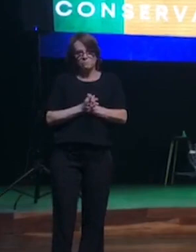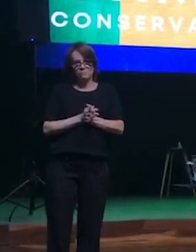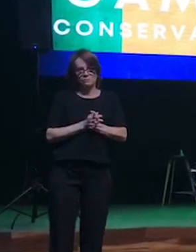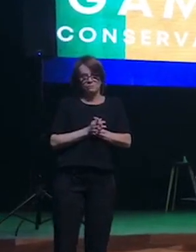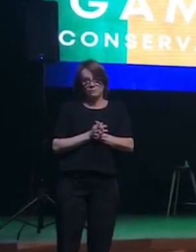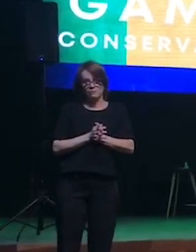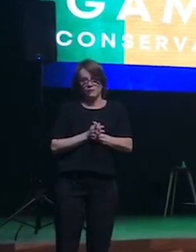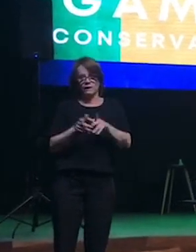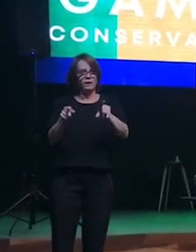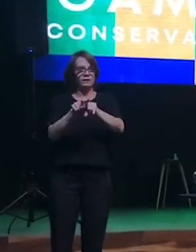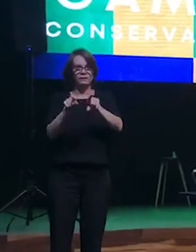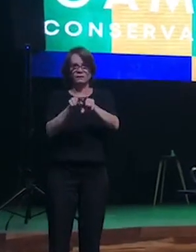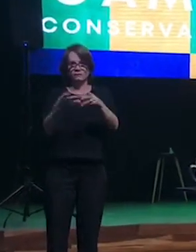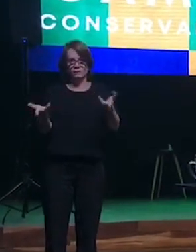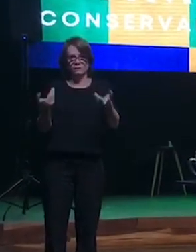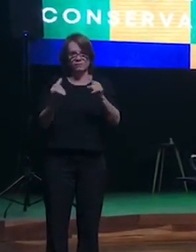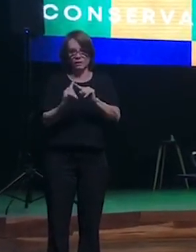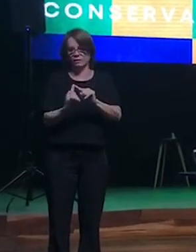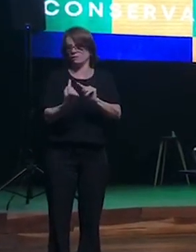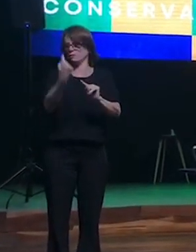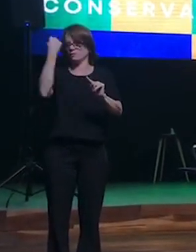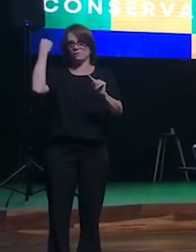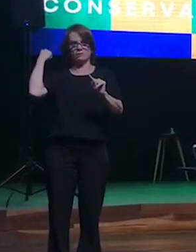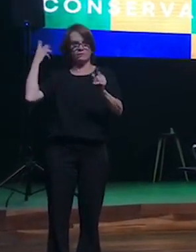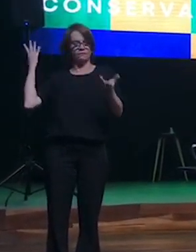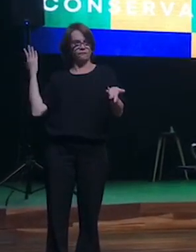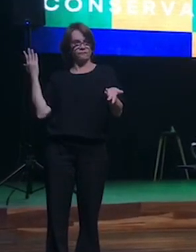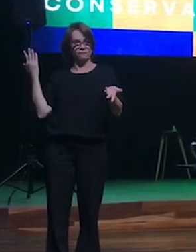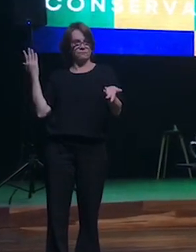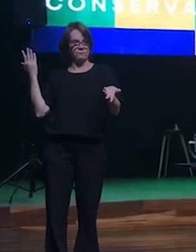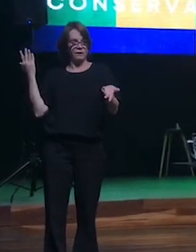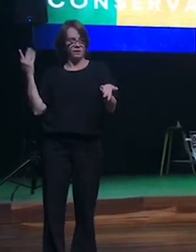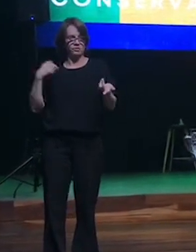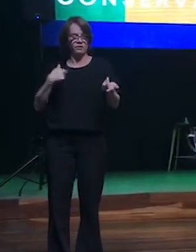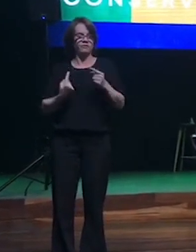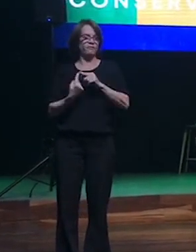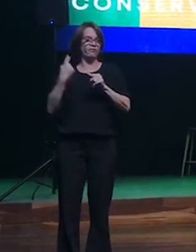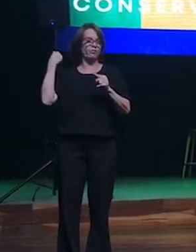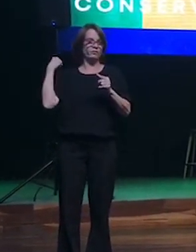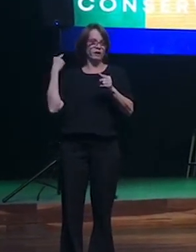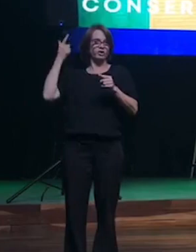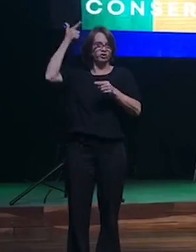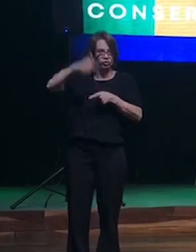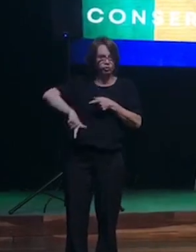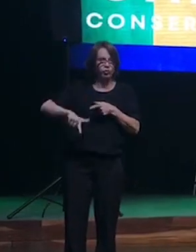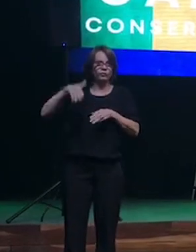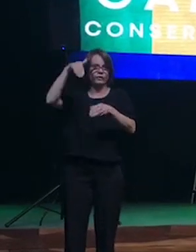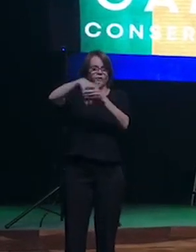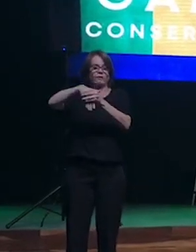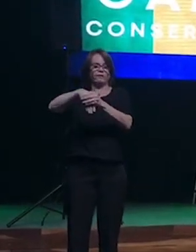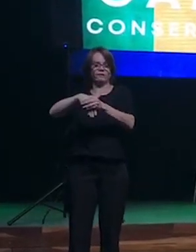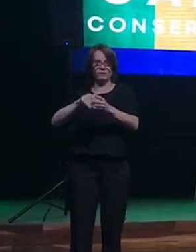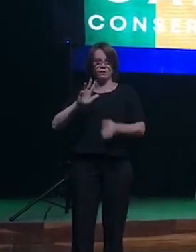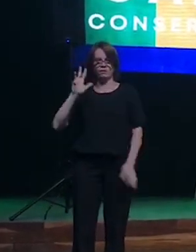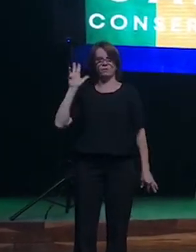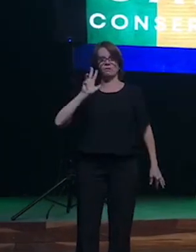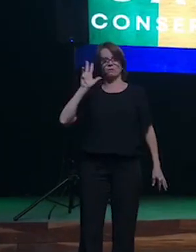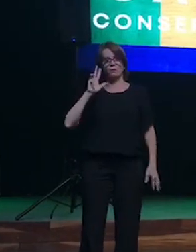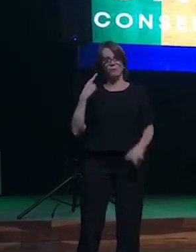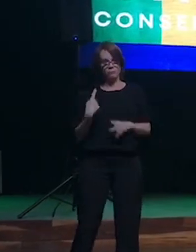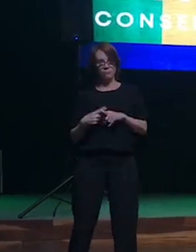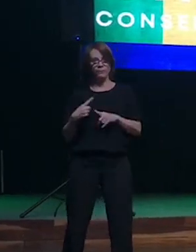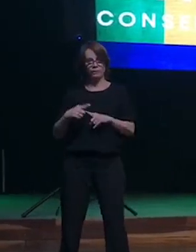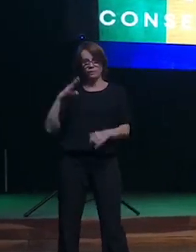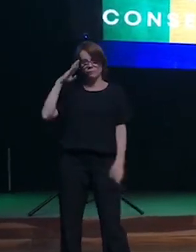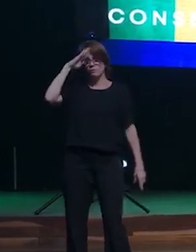reeleger o ser humano que hoje ocupa a cadeira da presidência da República. Será que é um ano? Porque Bolsonaro falava